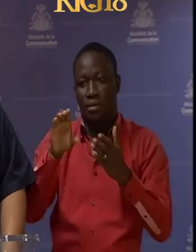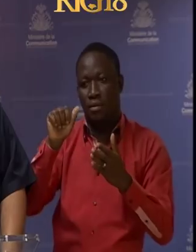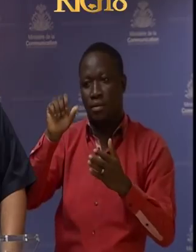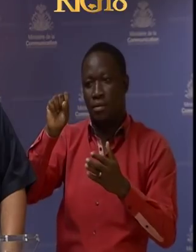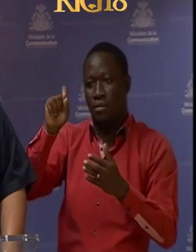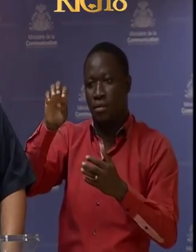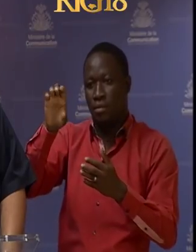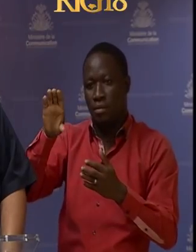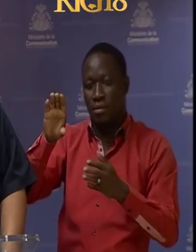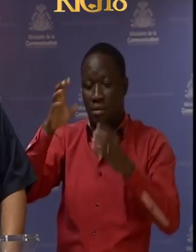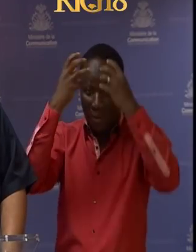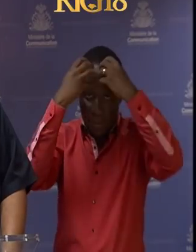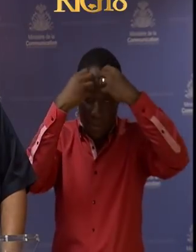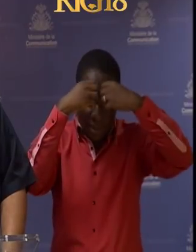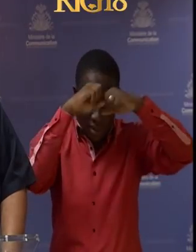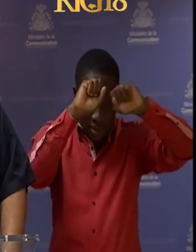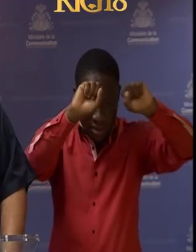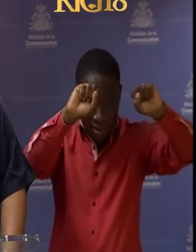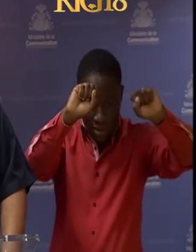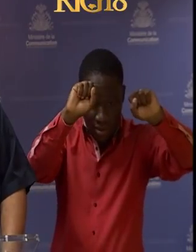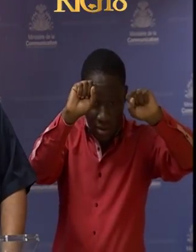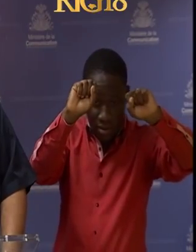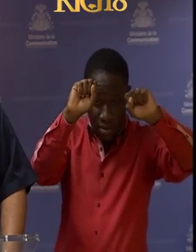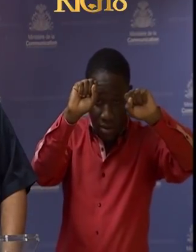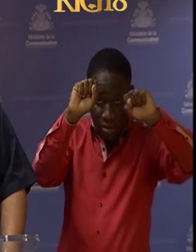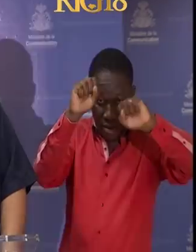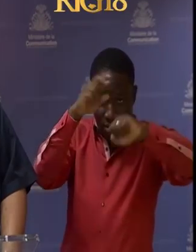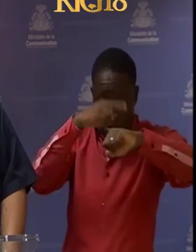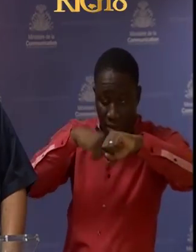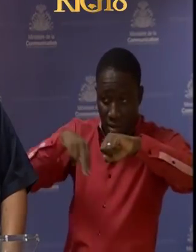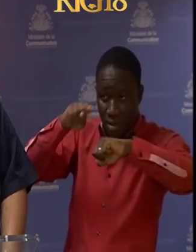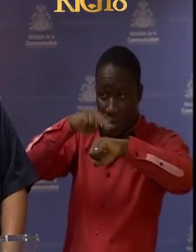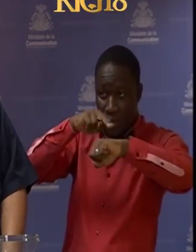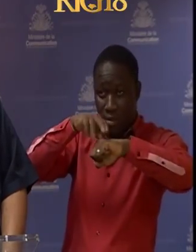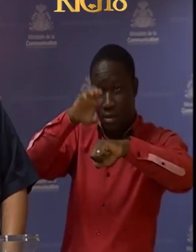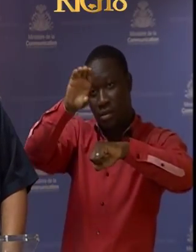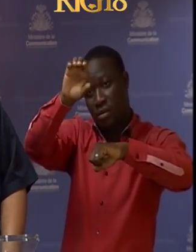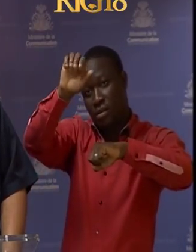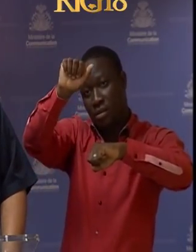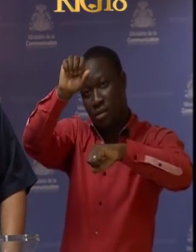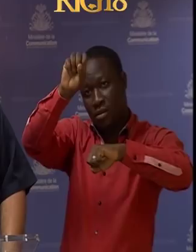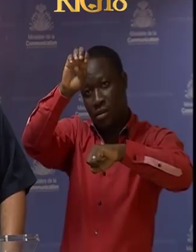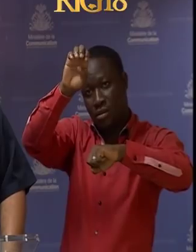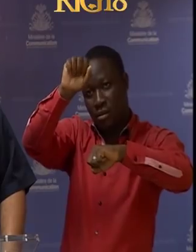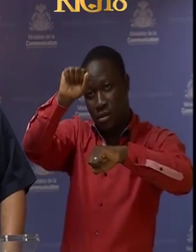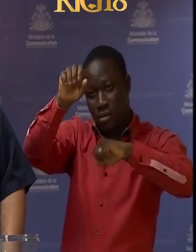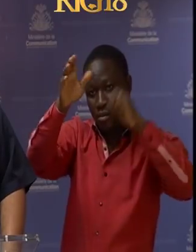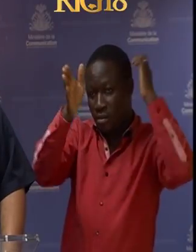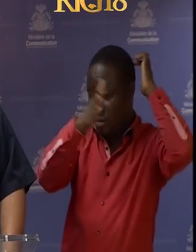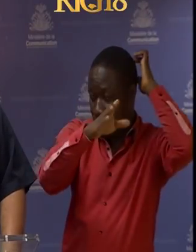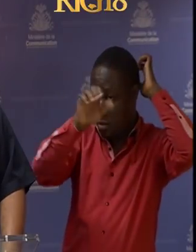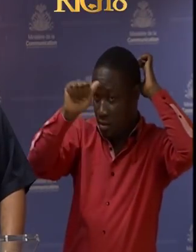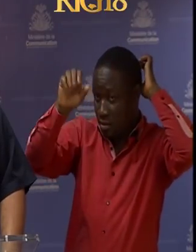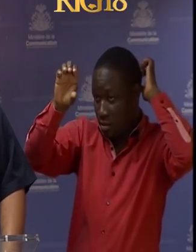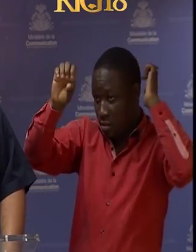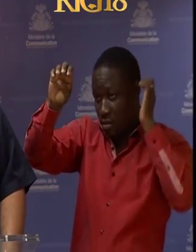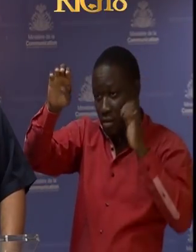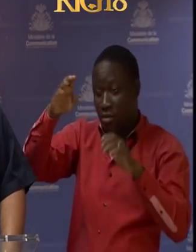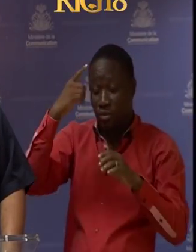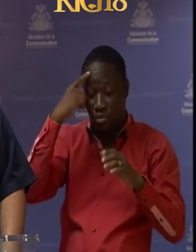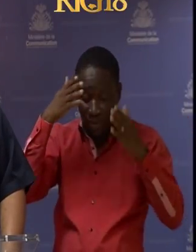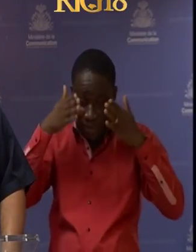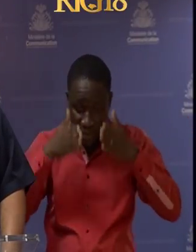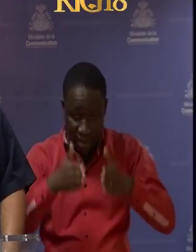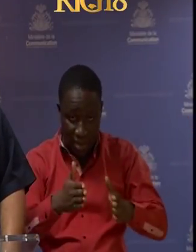avec président et fédération nationale Kazek avec président fédération nationale Azek pour nous impliquer autour